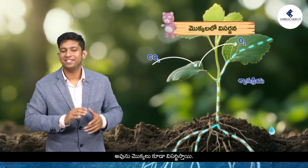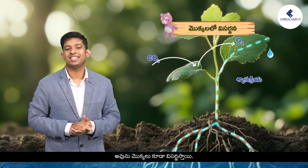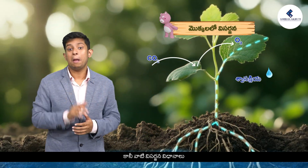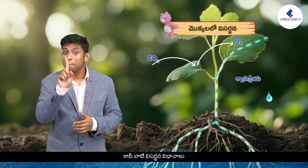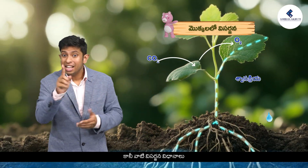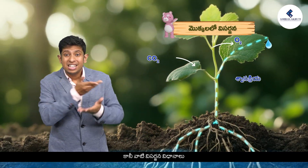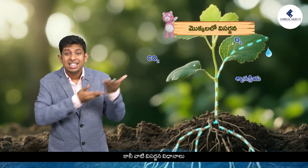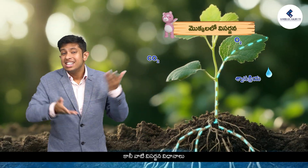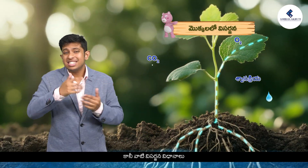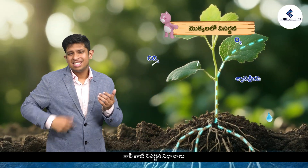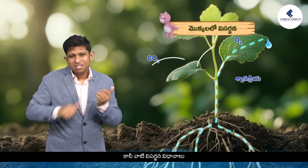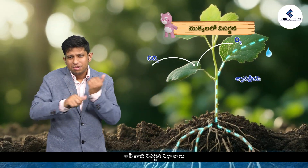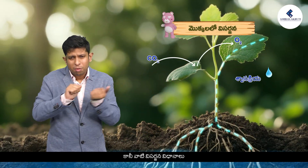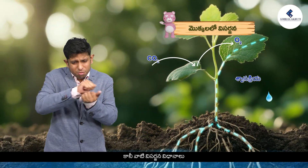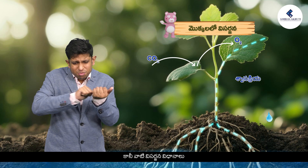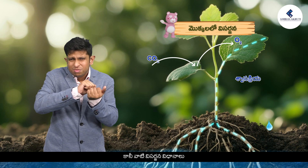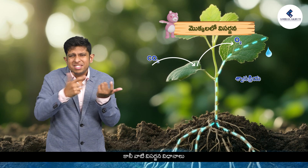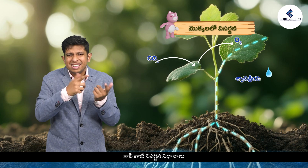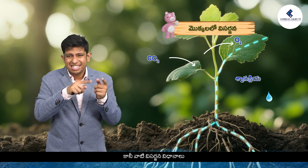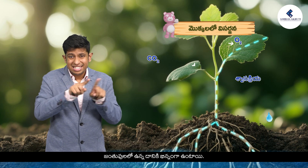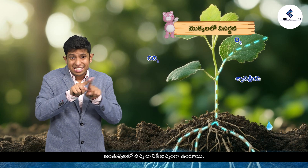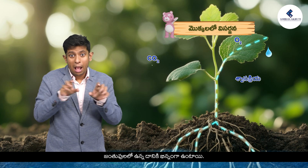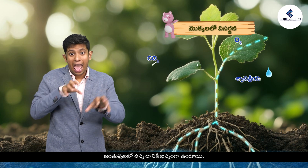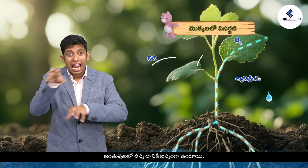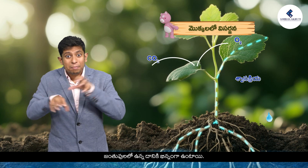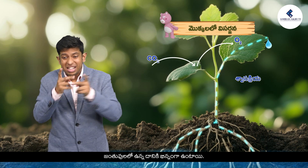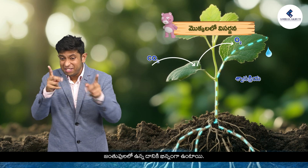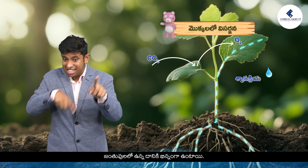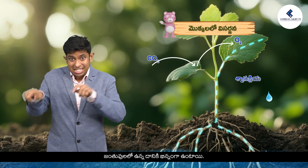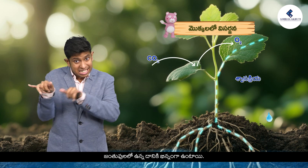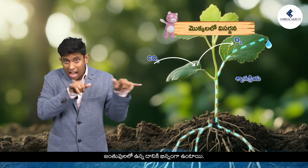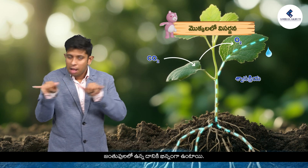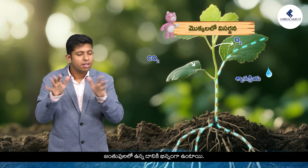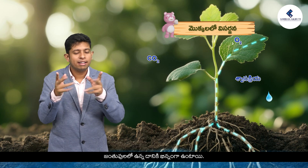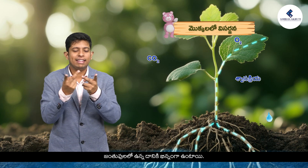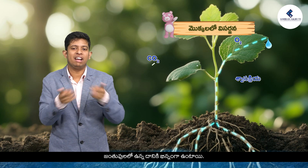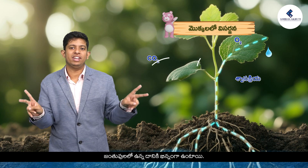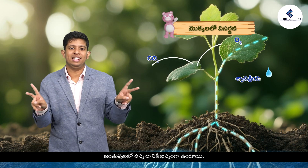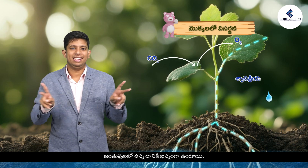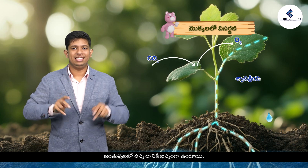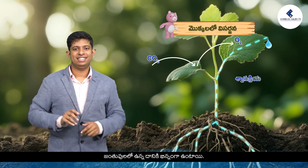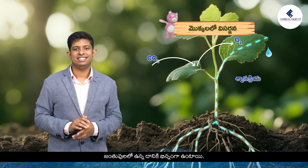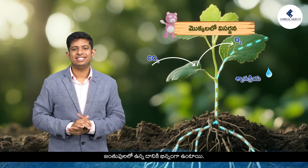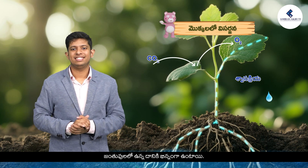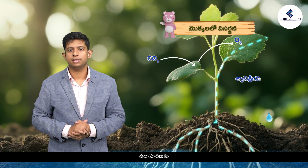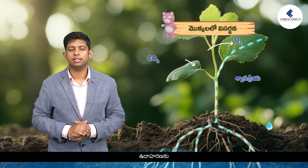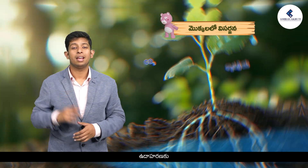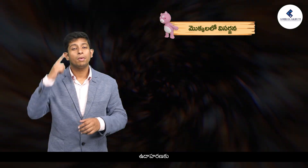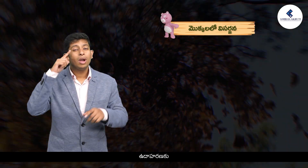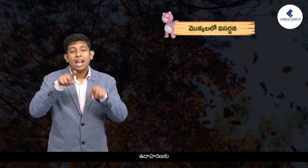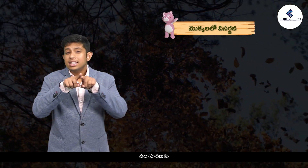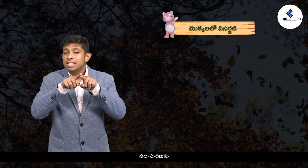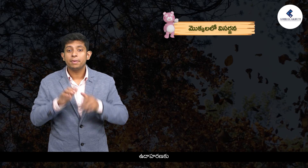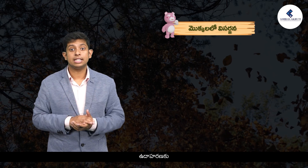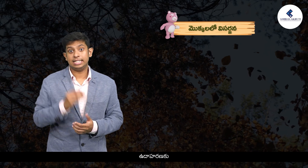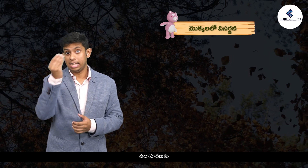విసర్జిస్తాయి. కానీ వాటి విసర్జన విధానాలు జంతువులలో ఉన్నదానికి భిన్నంగా ఉంటాయి.